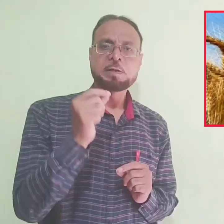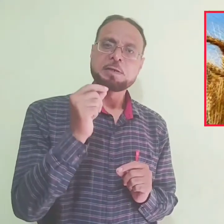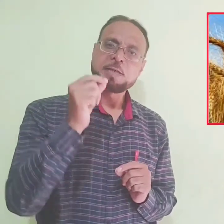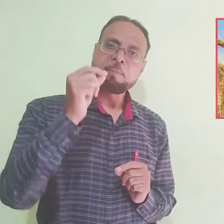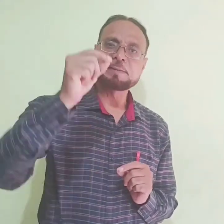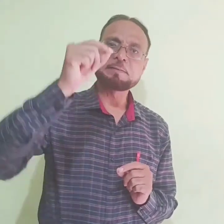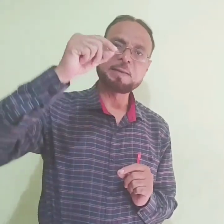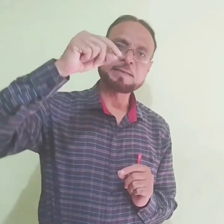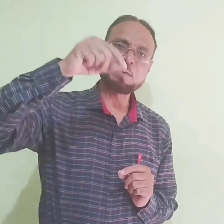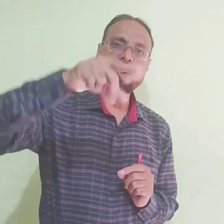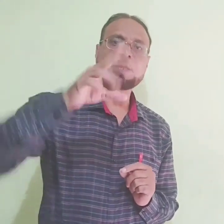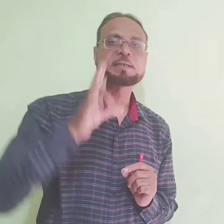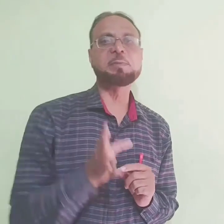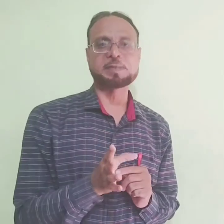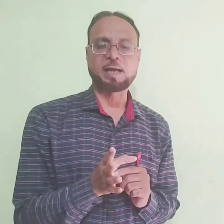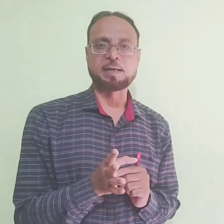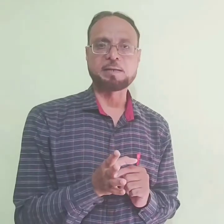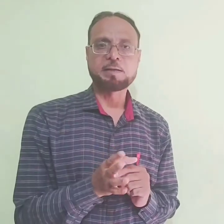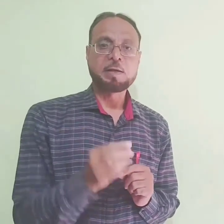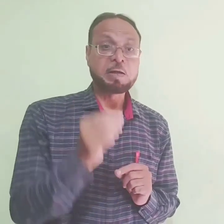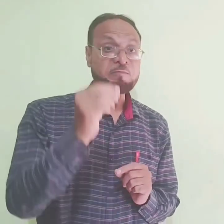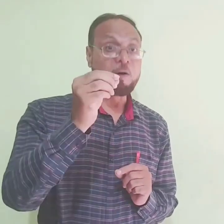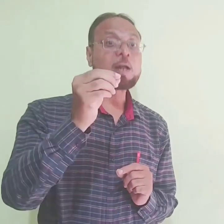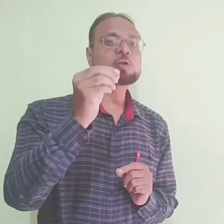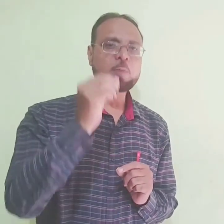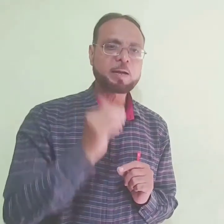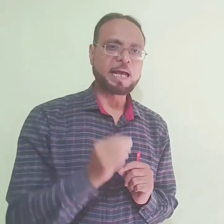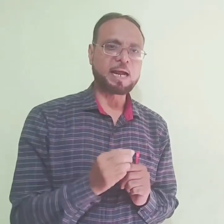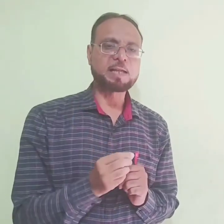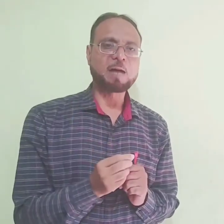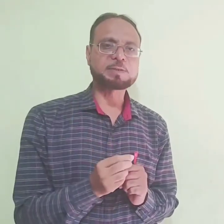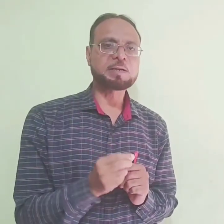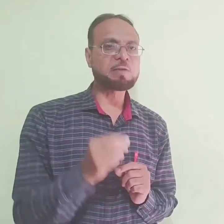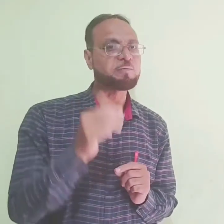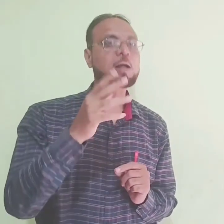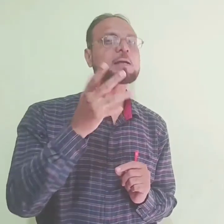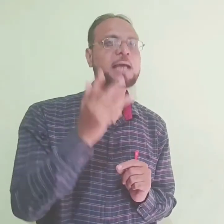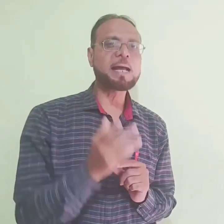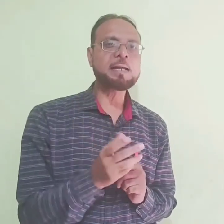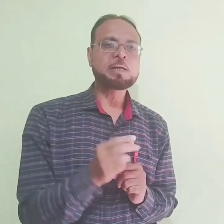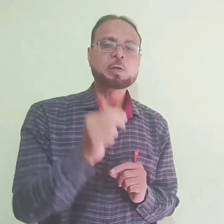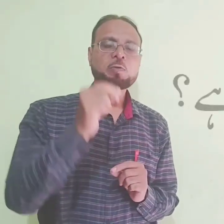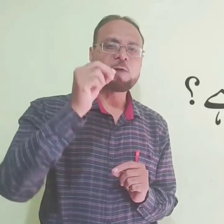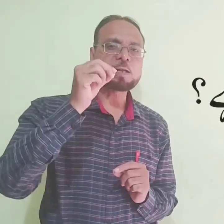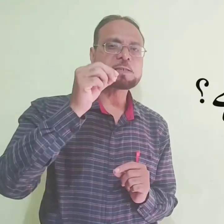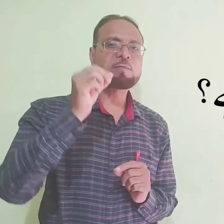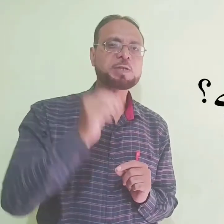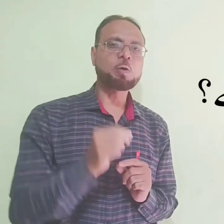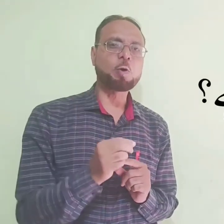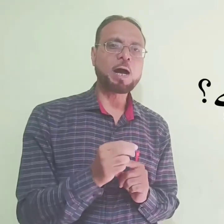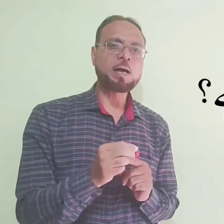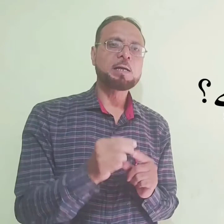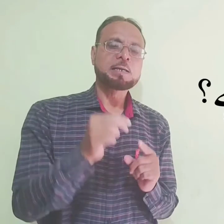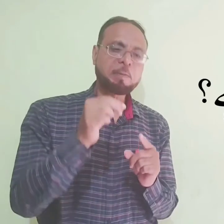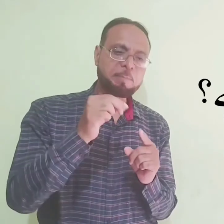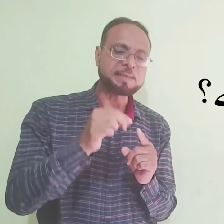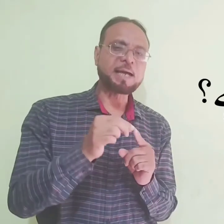ये बेजान मुअन्नस की मिसालें हैं। फर्द जो मैं कह रहा था आपसे कि फर्द क्या है, तो फर्द सिर्फ ये होगा कि बेजान